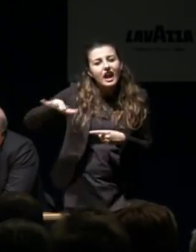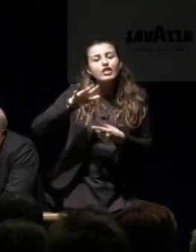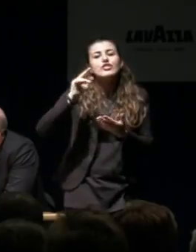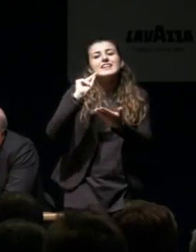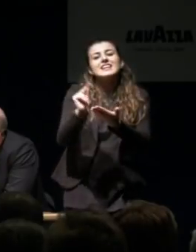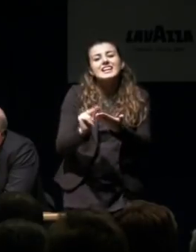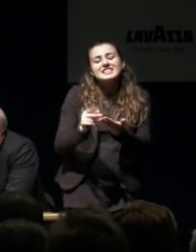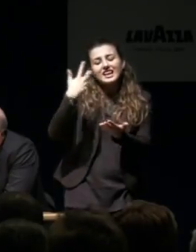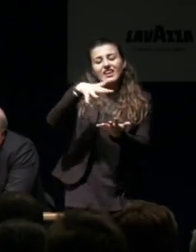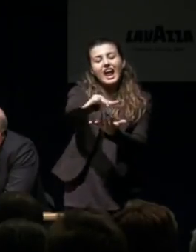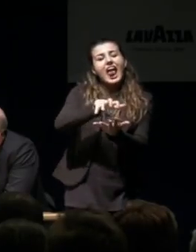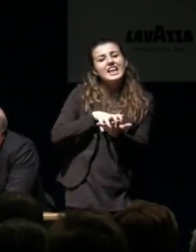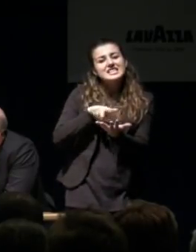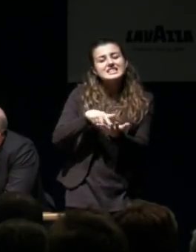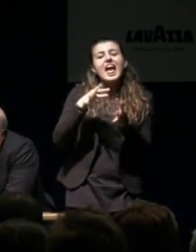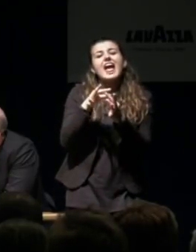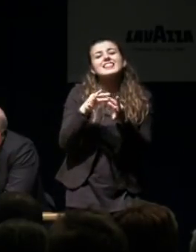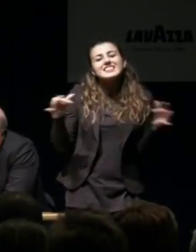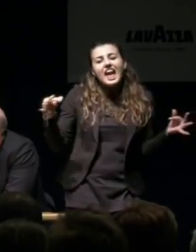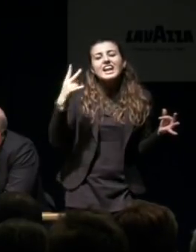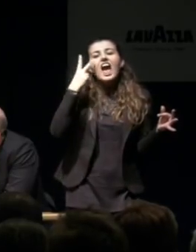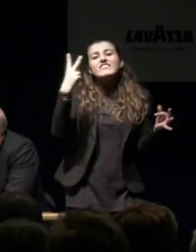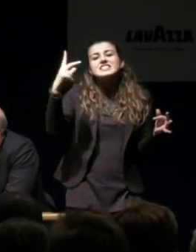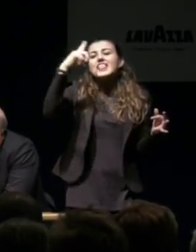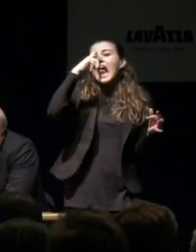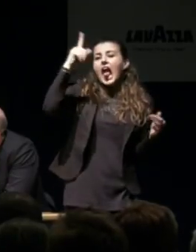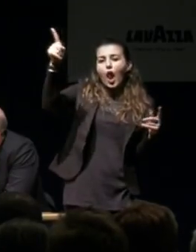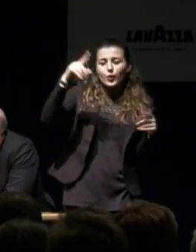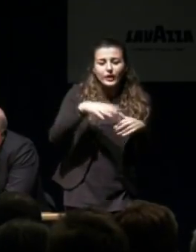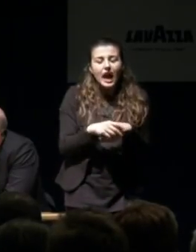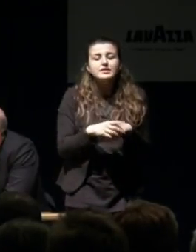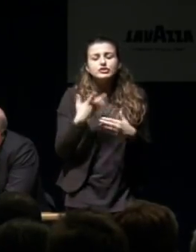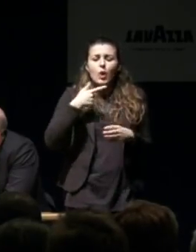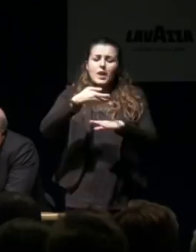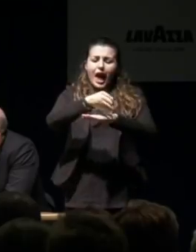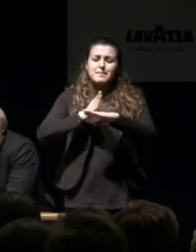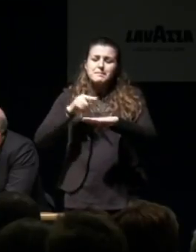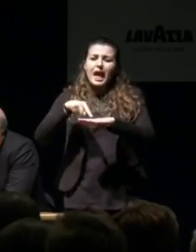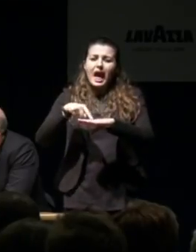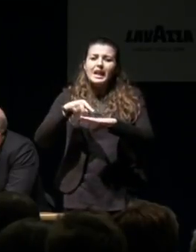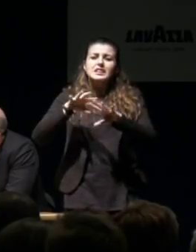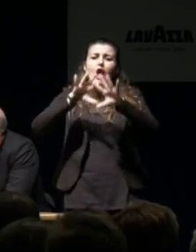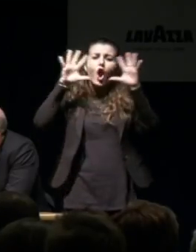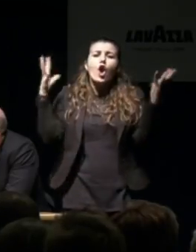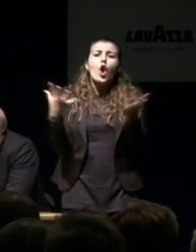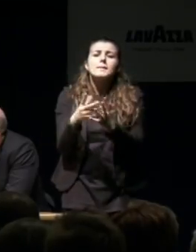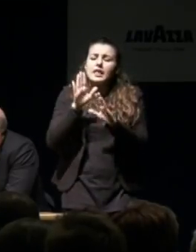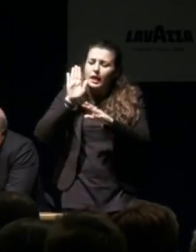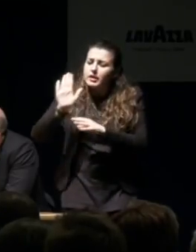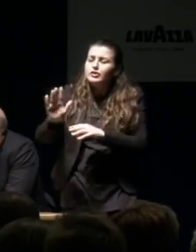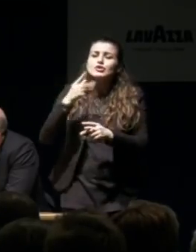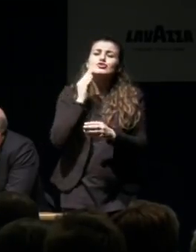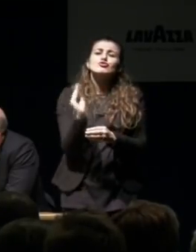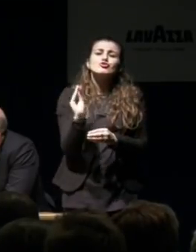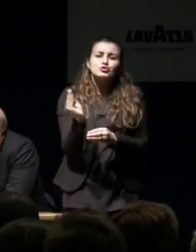che facevamo allora che si chiamava la terra vista dalla luna che aveva una sezione affidata totalmente a dei giovani in